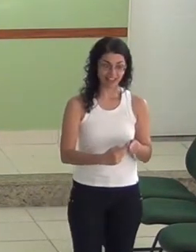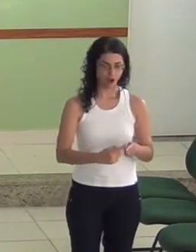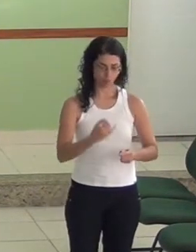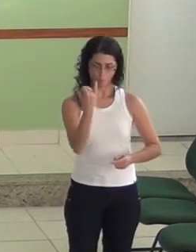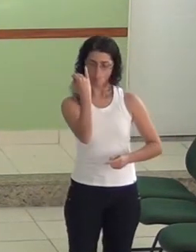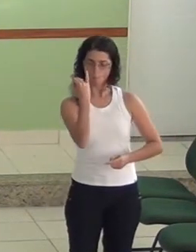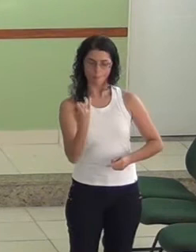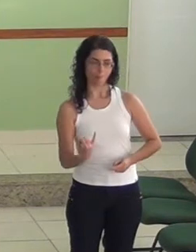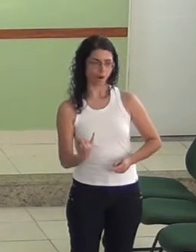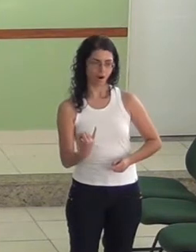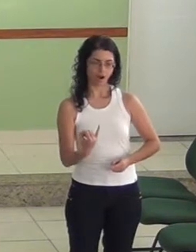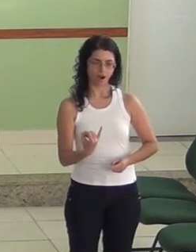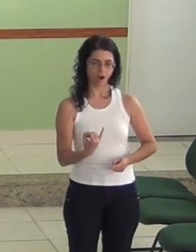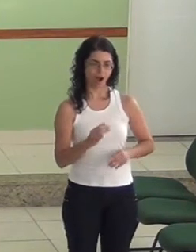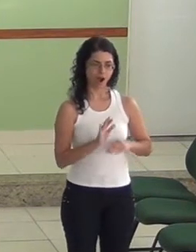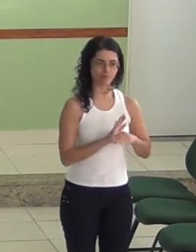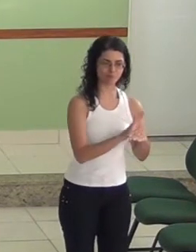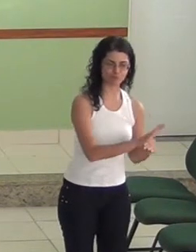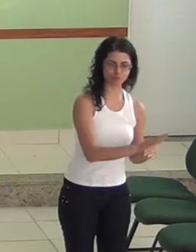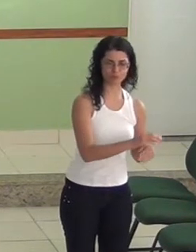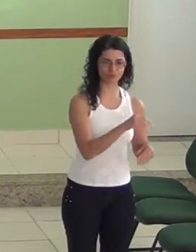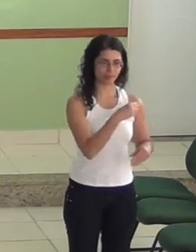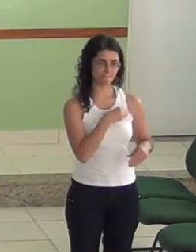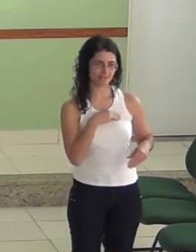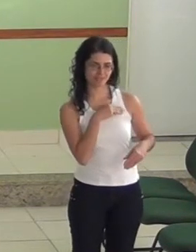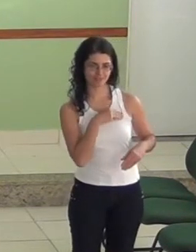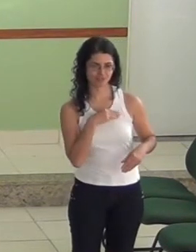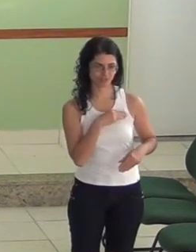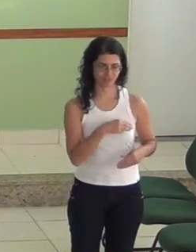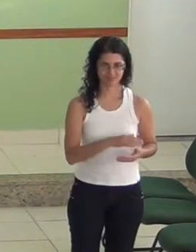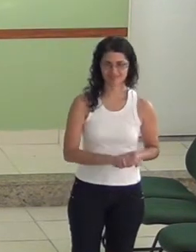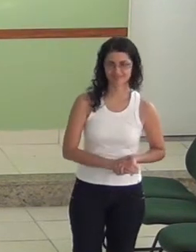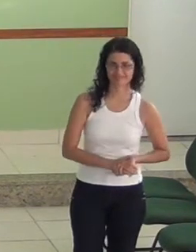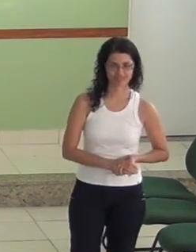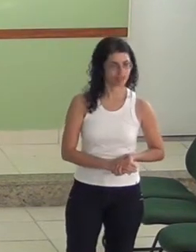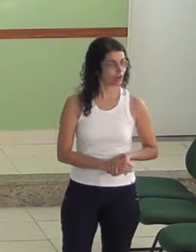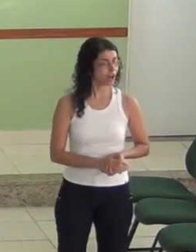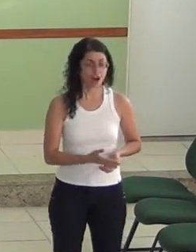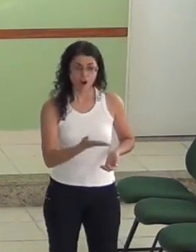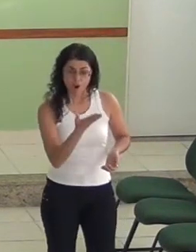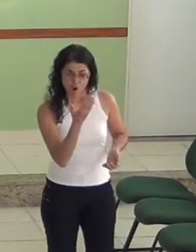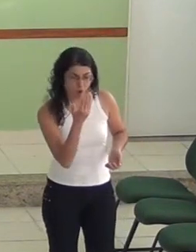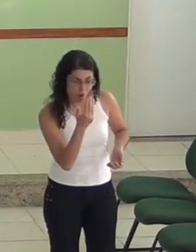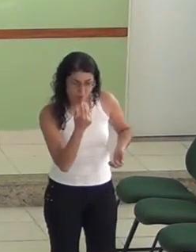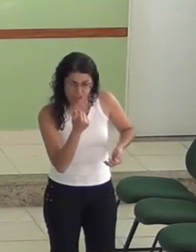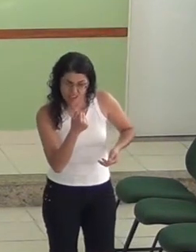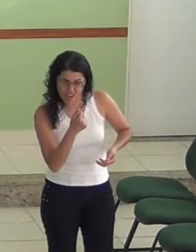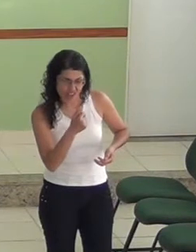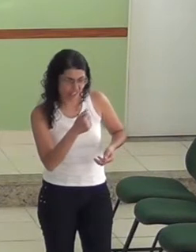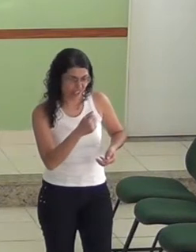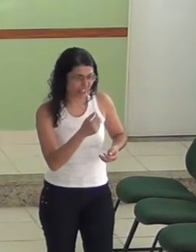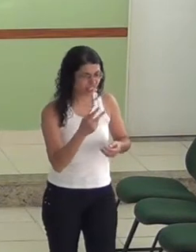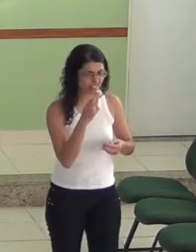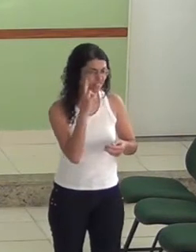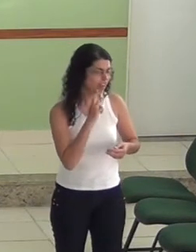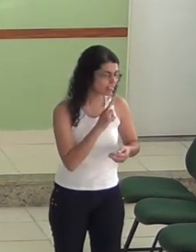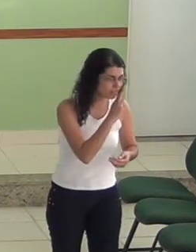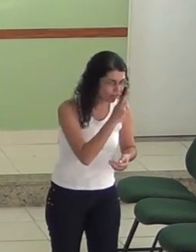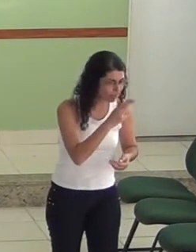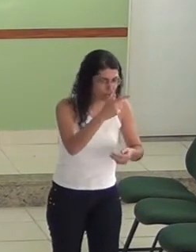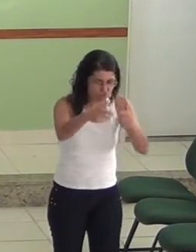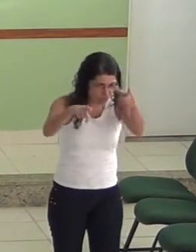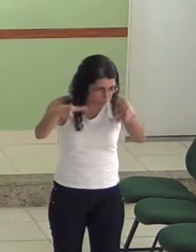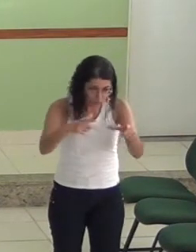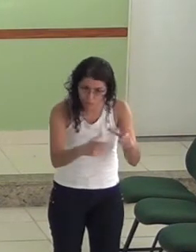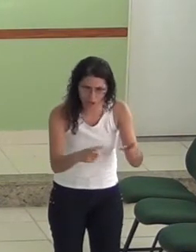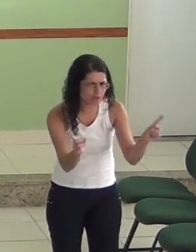passear, conhecer outros lugares aí por fora. Agora vamos comer aqui na nossa cantina, beber um suco delicioso, um